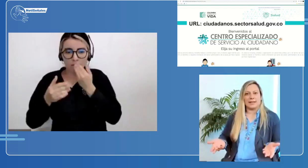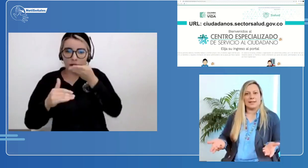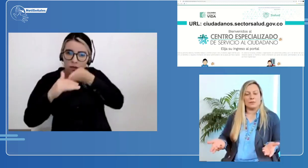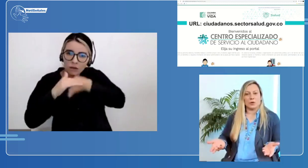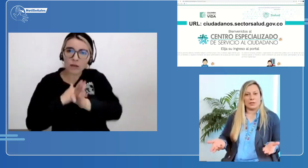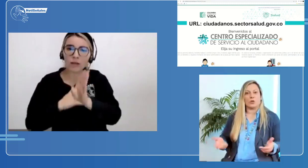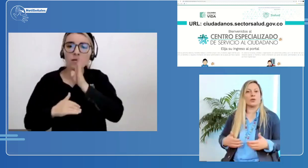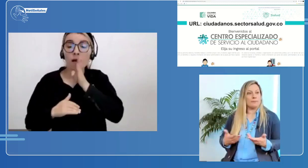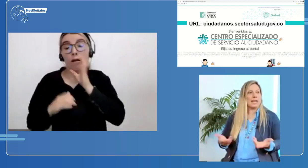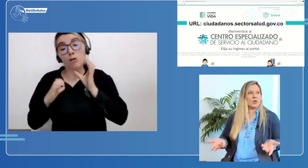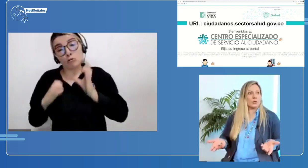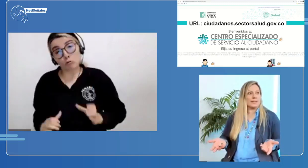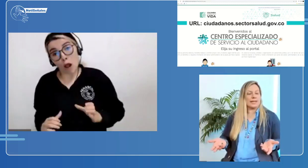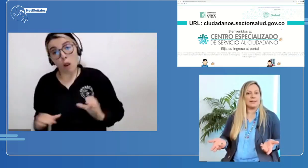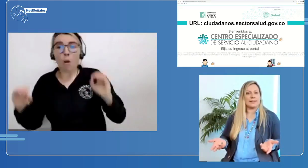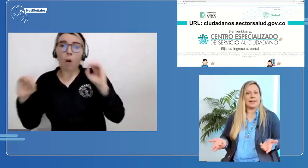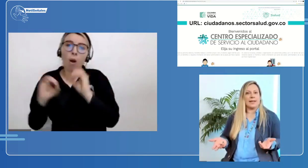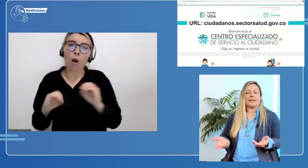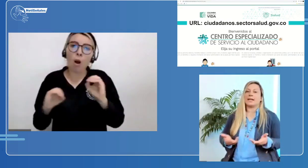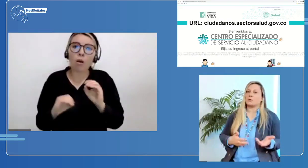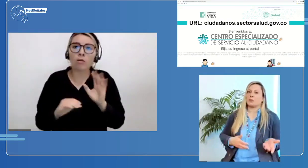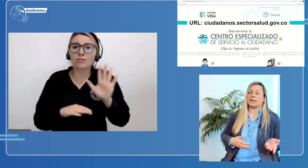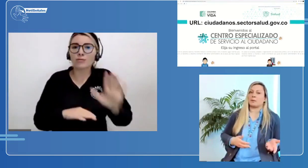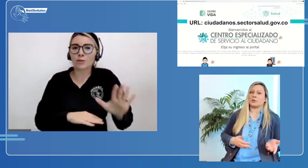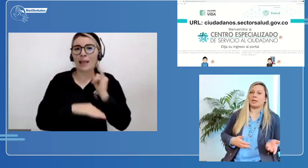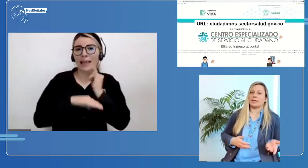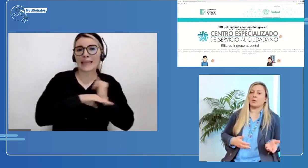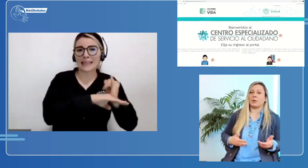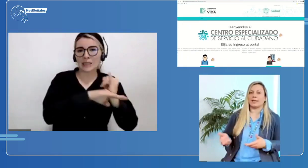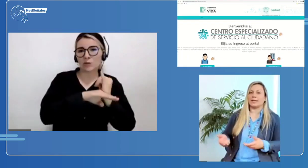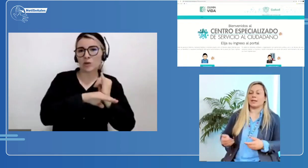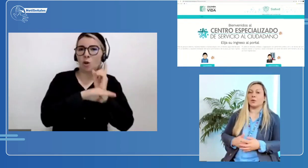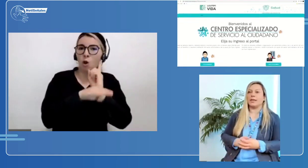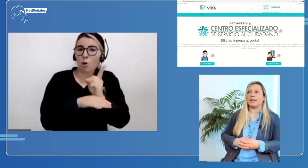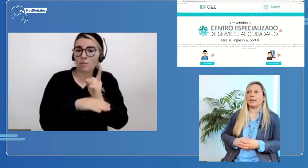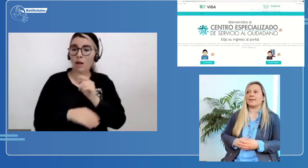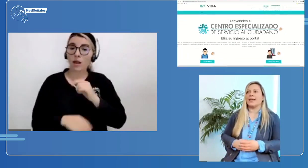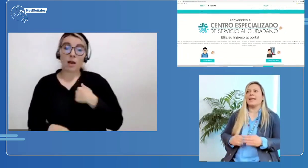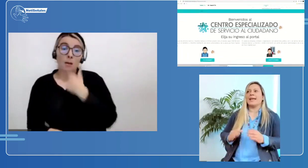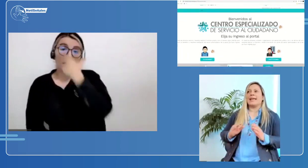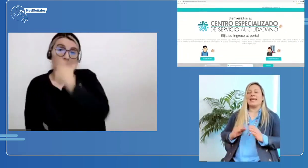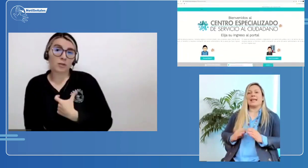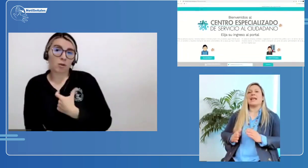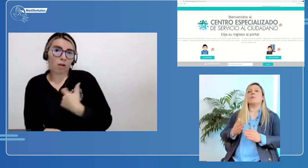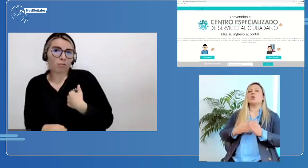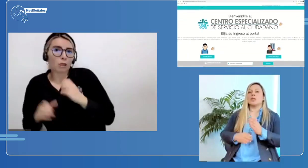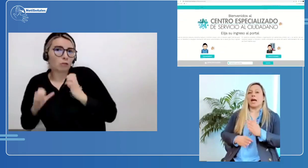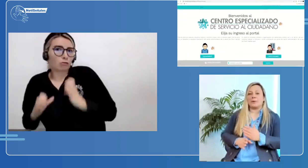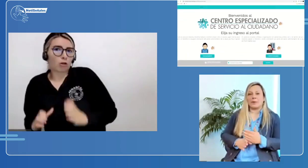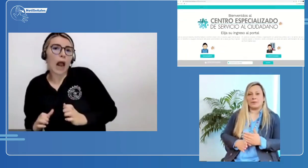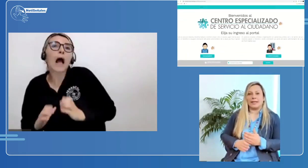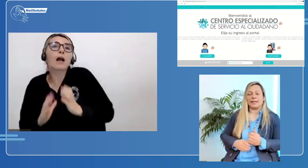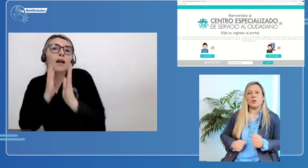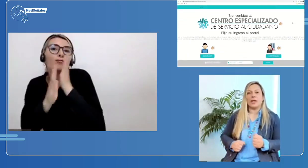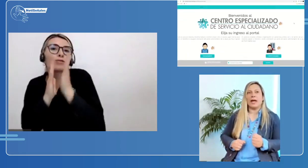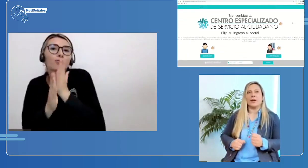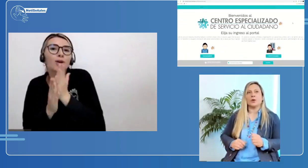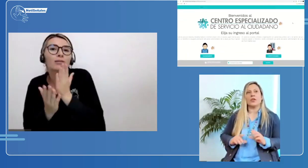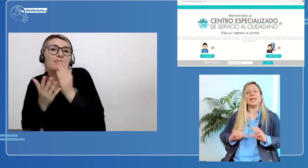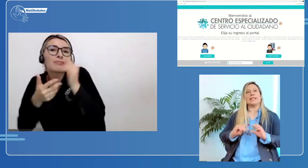de información también son distintas de las personas naturales de las jurídicas. Ingresamos al perfil de ciudadanos y allí